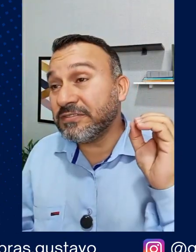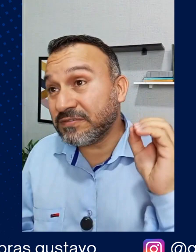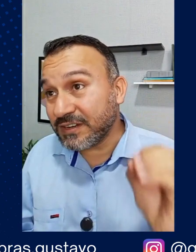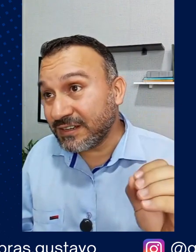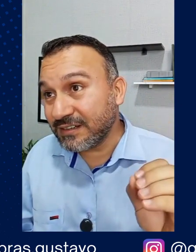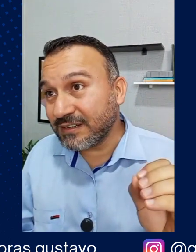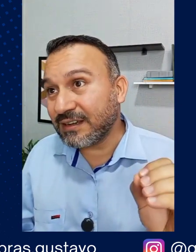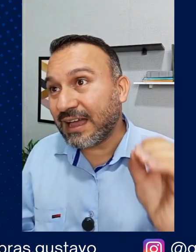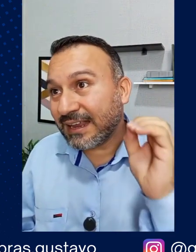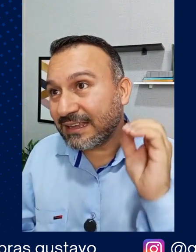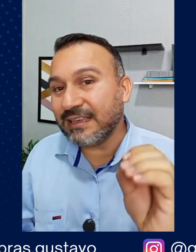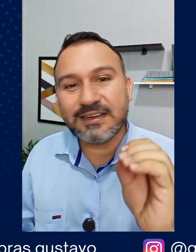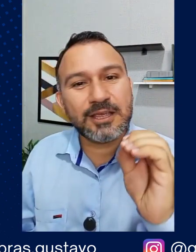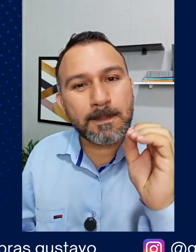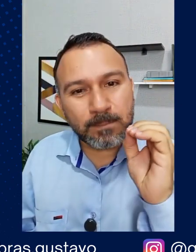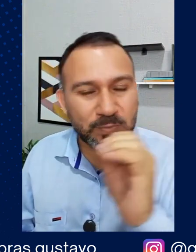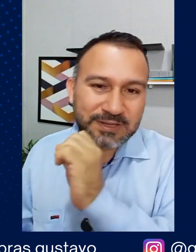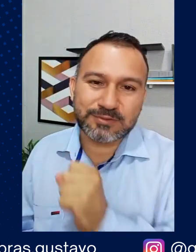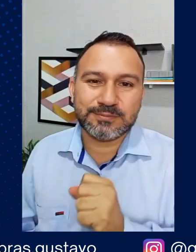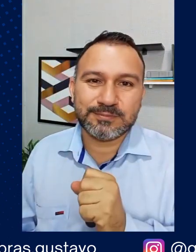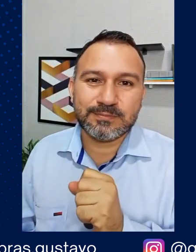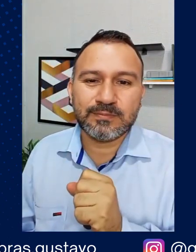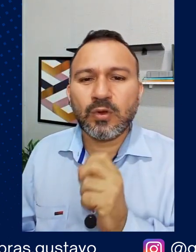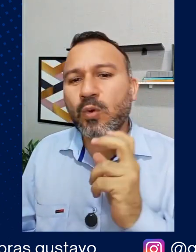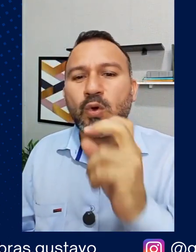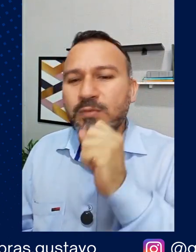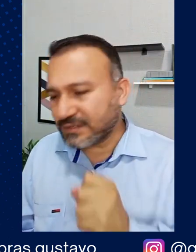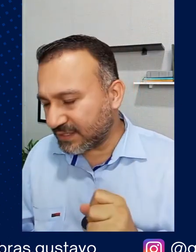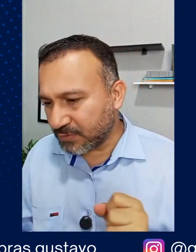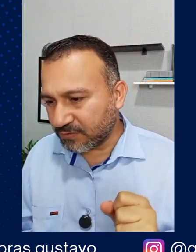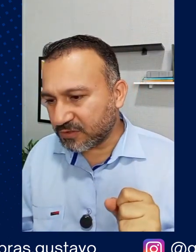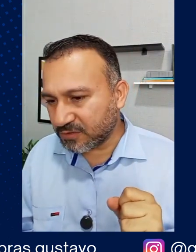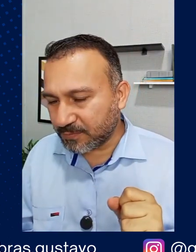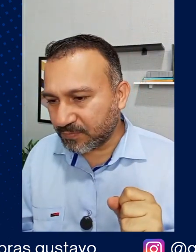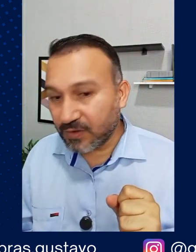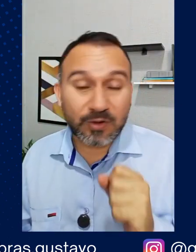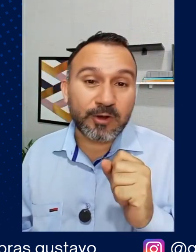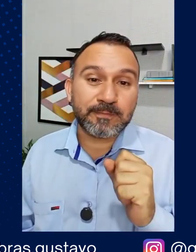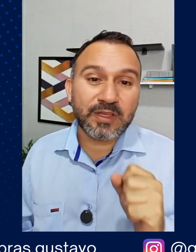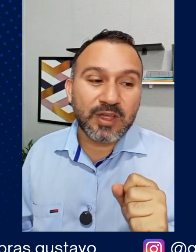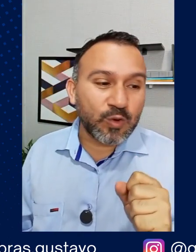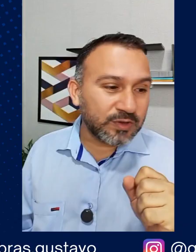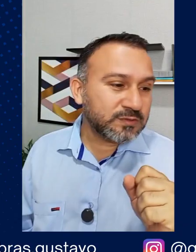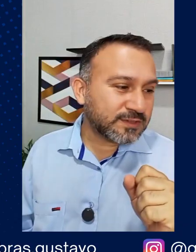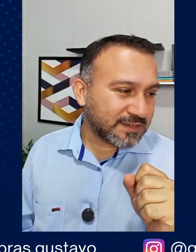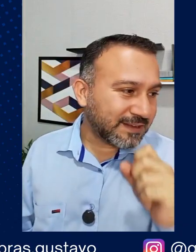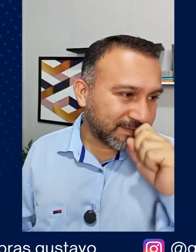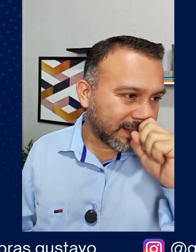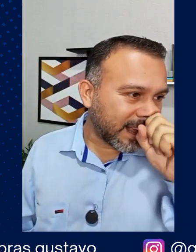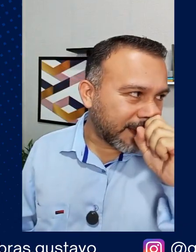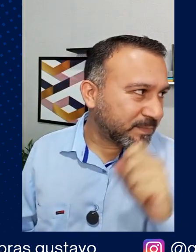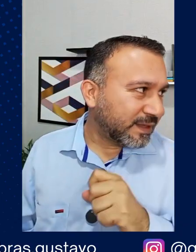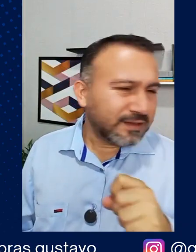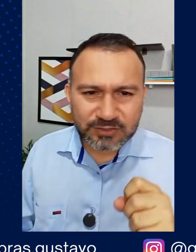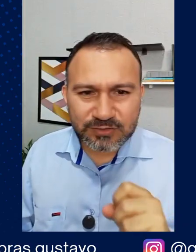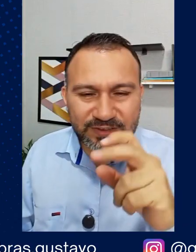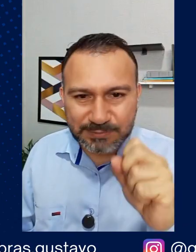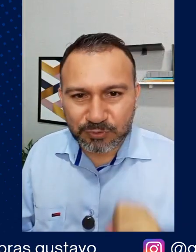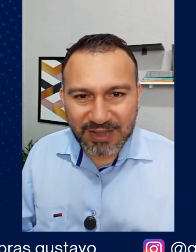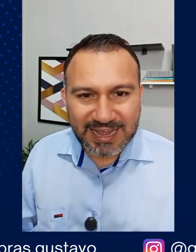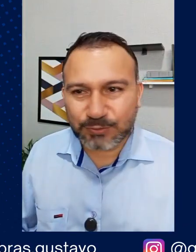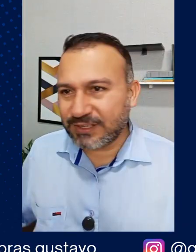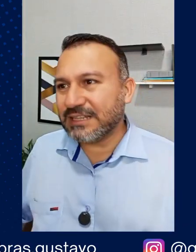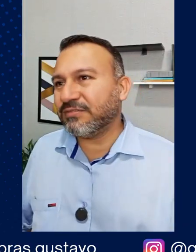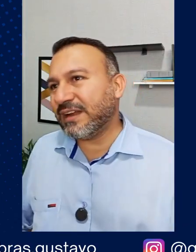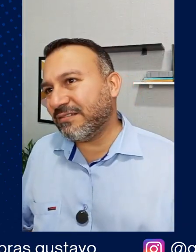precisa viver aquele momento. Como assim, professor? Ó, quando você vai falar, vou usar o